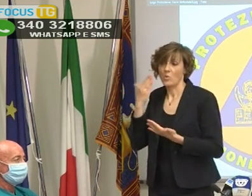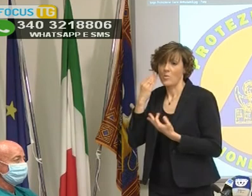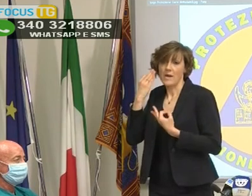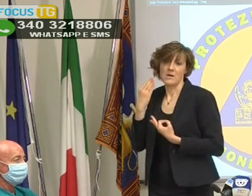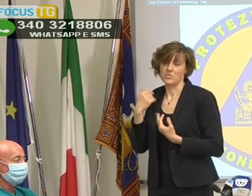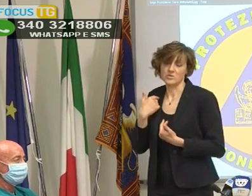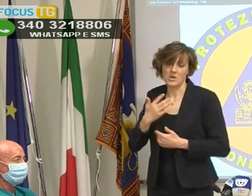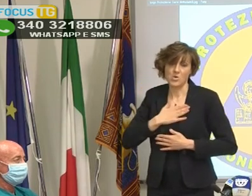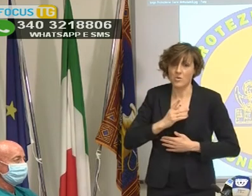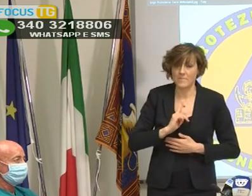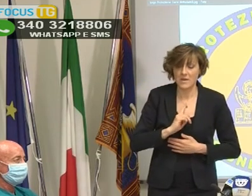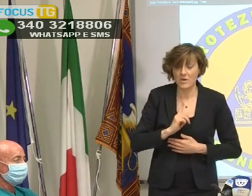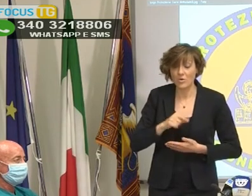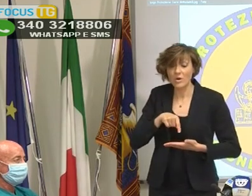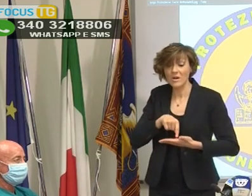il report,